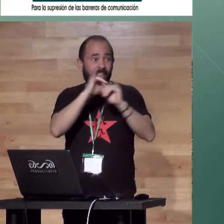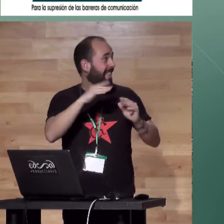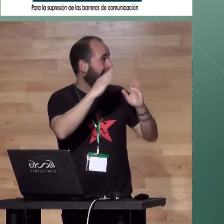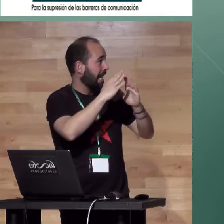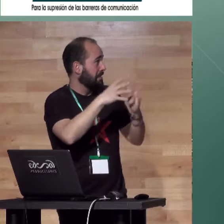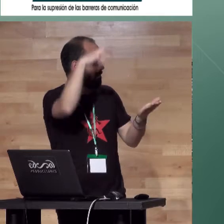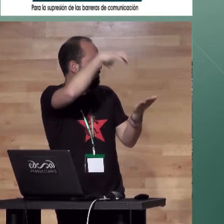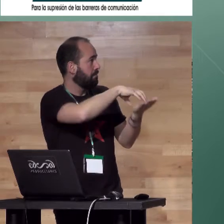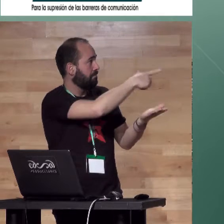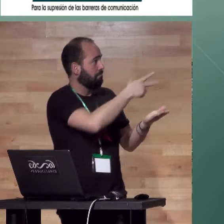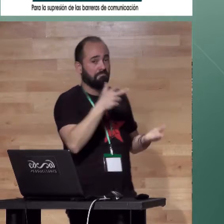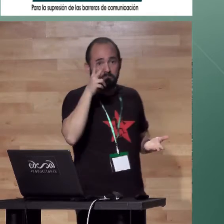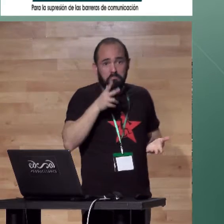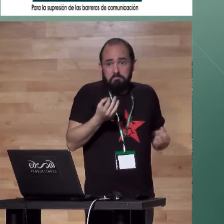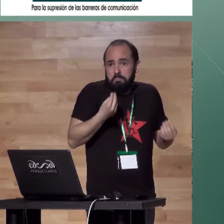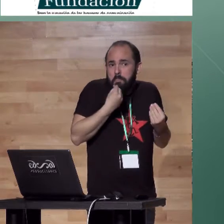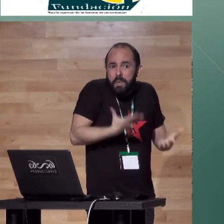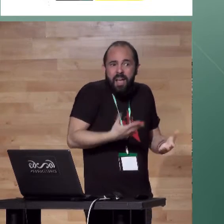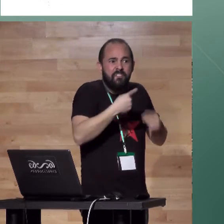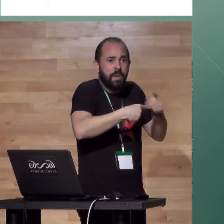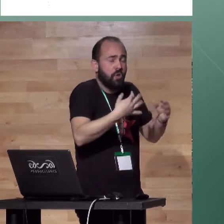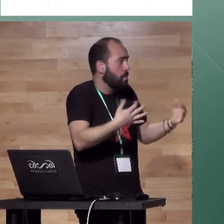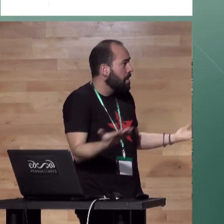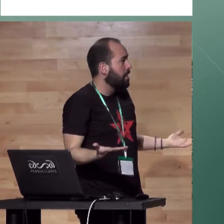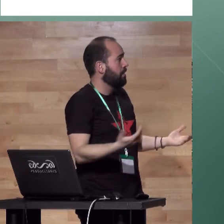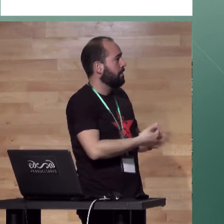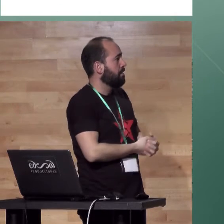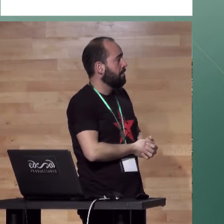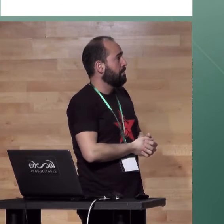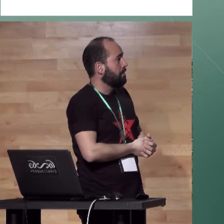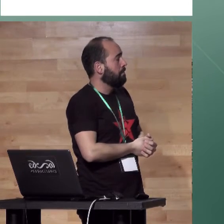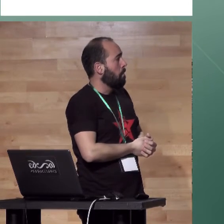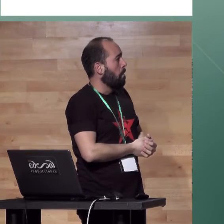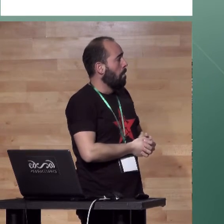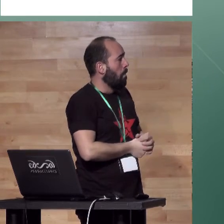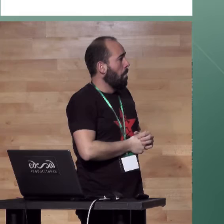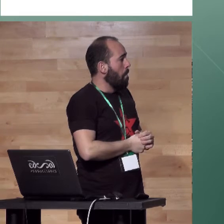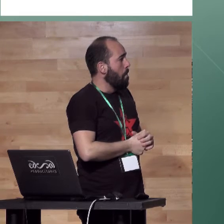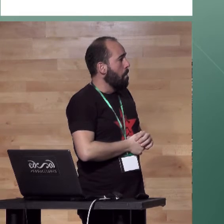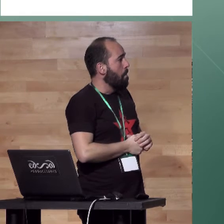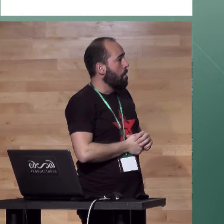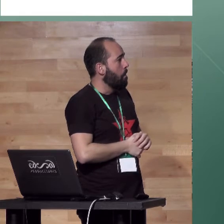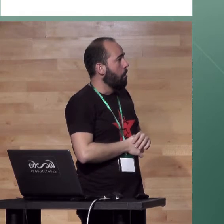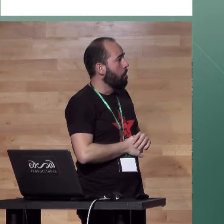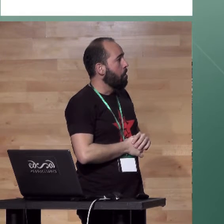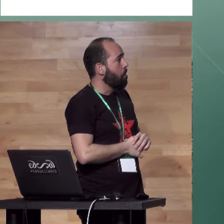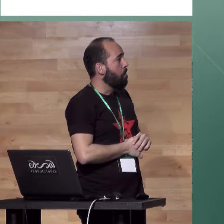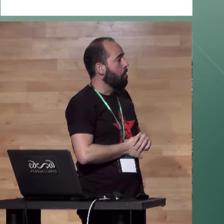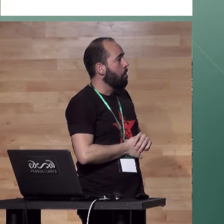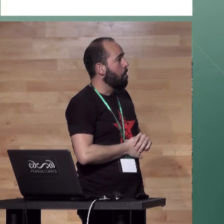¿Veis a una persona normal, una feliz casa, familia normal?